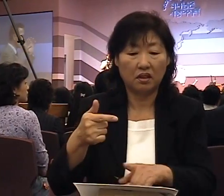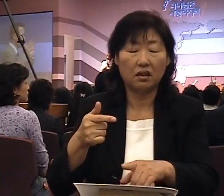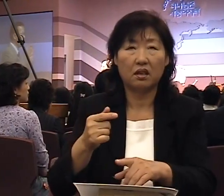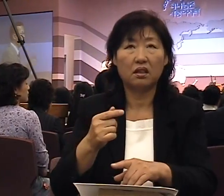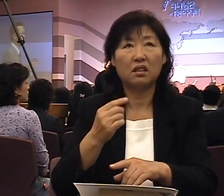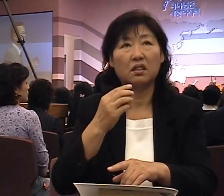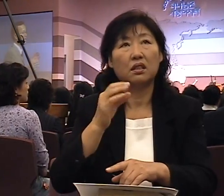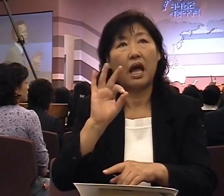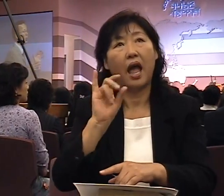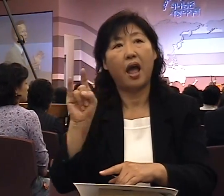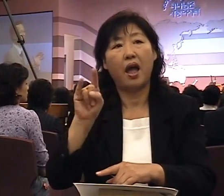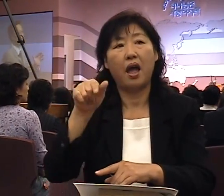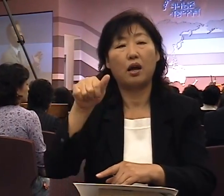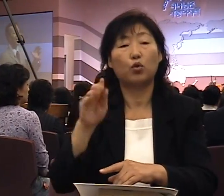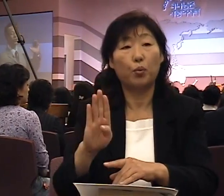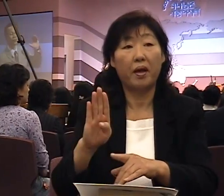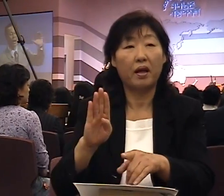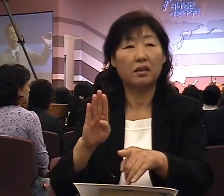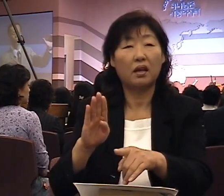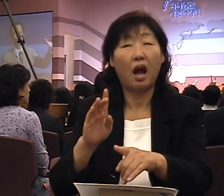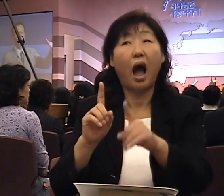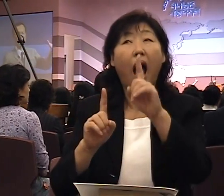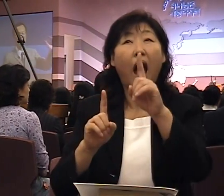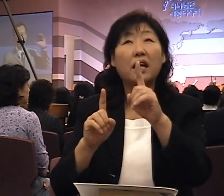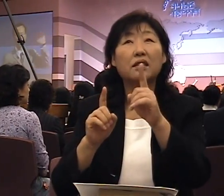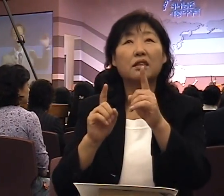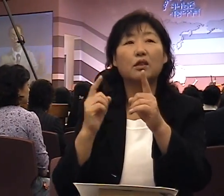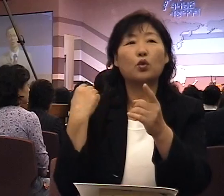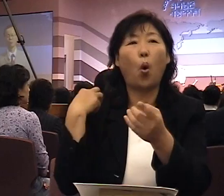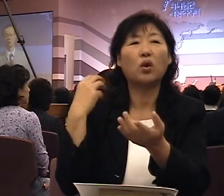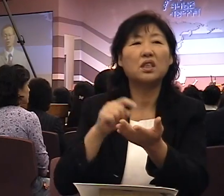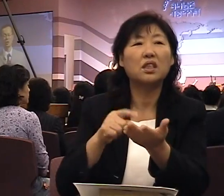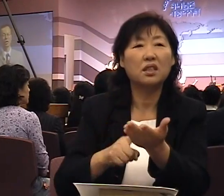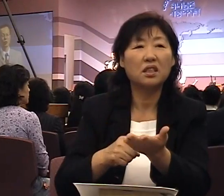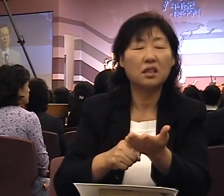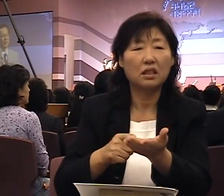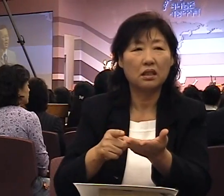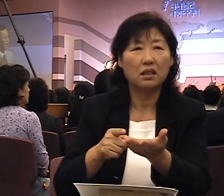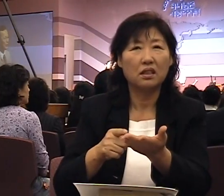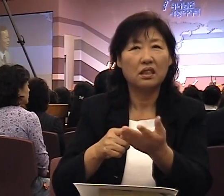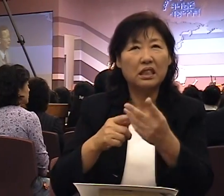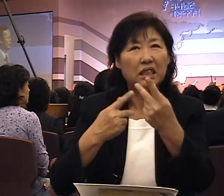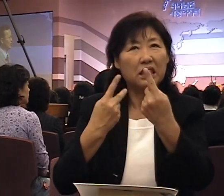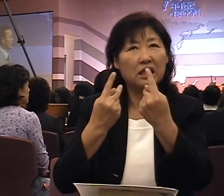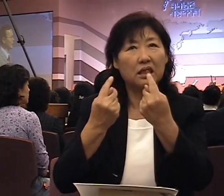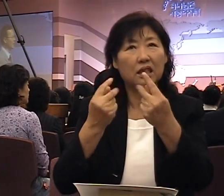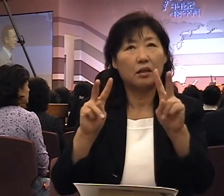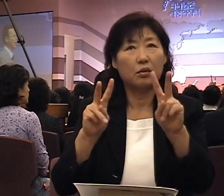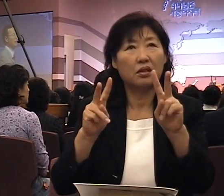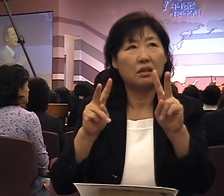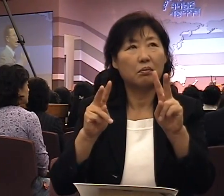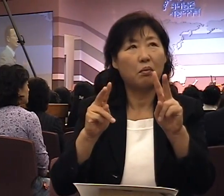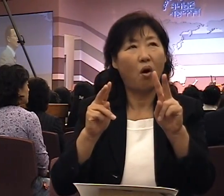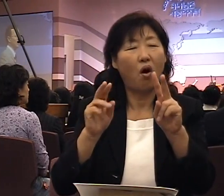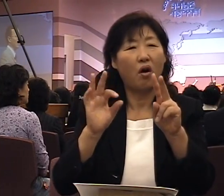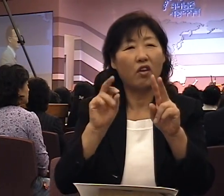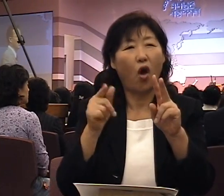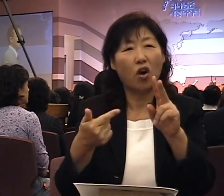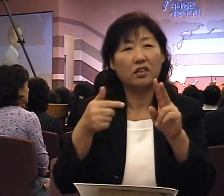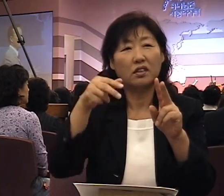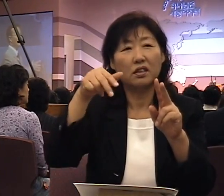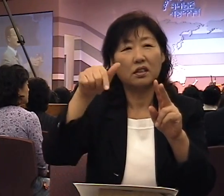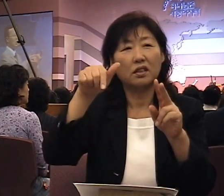한 총리의 일, 이 정도의 무슨 드라마 보듯이 연속극 보듯이 우리가 생각하면 안 된다는 거예요. 하나님의